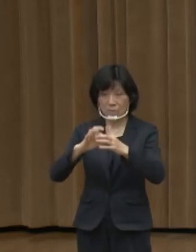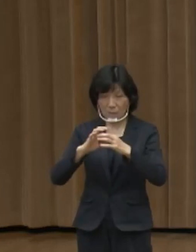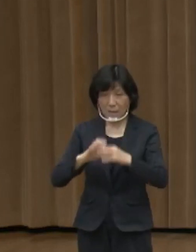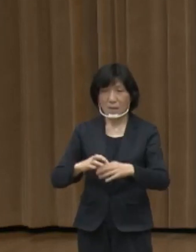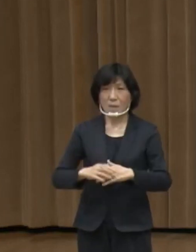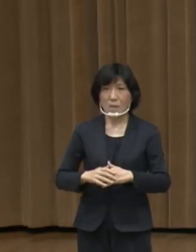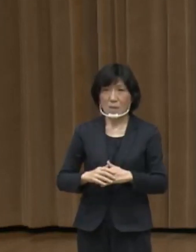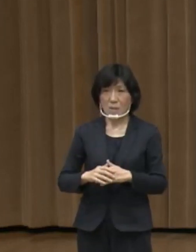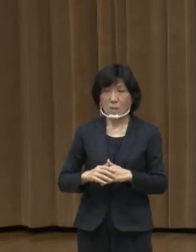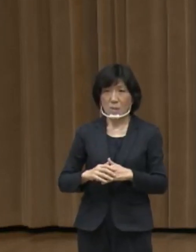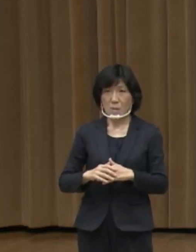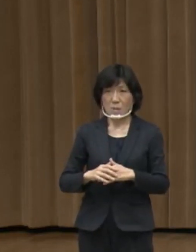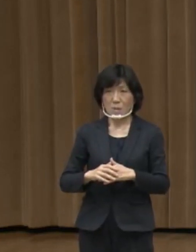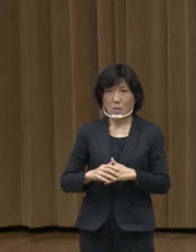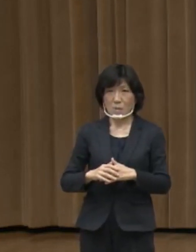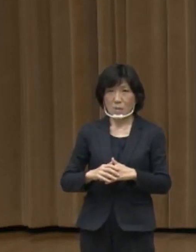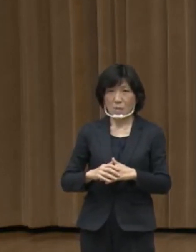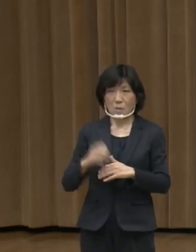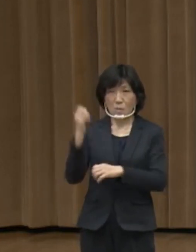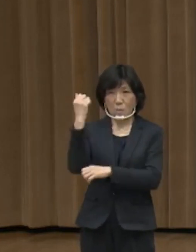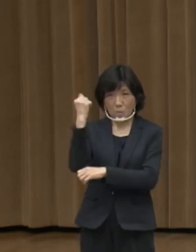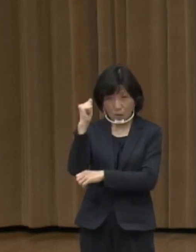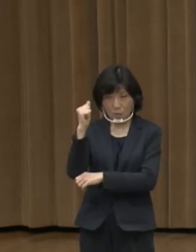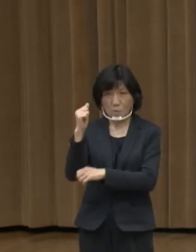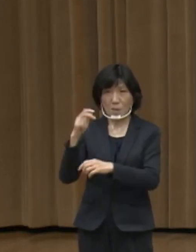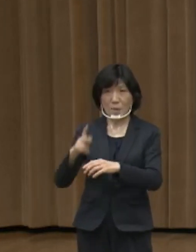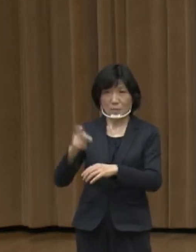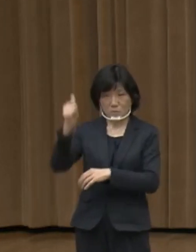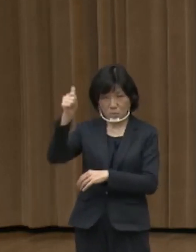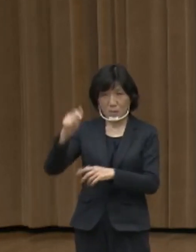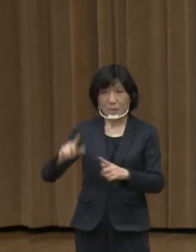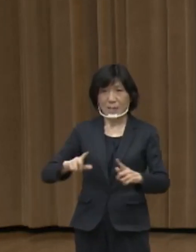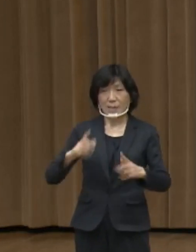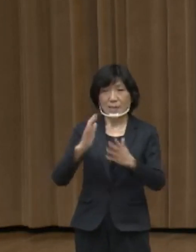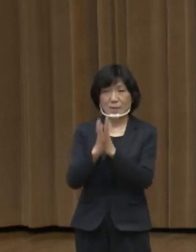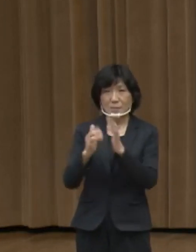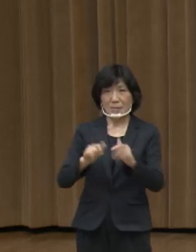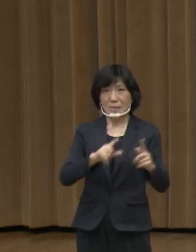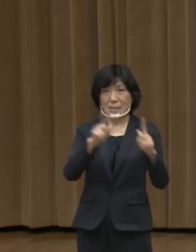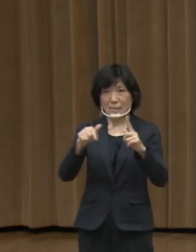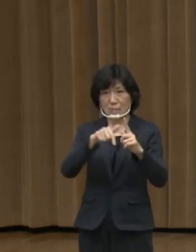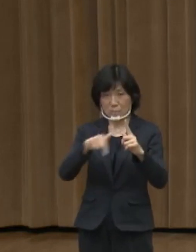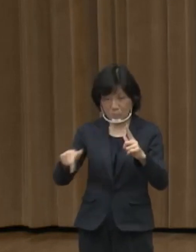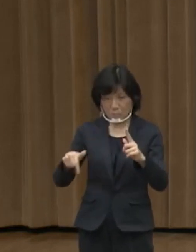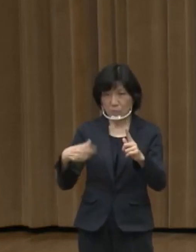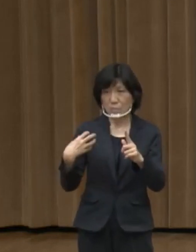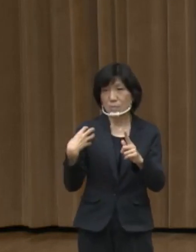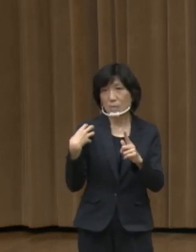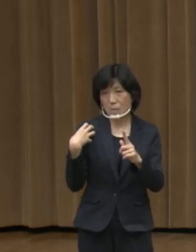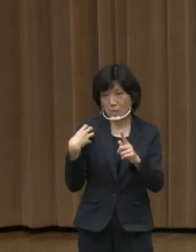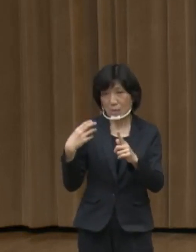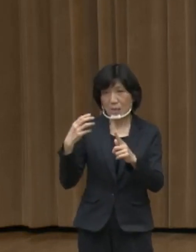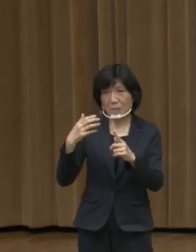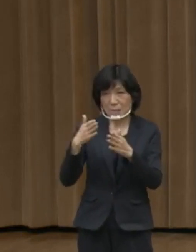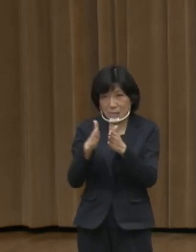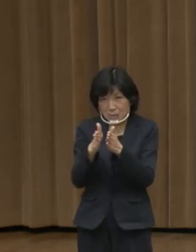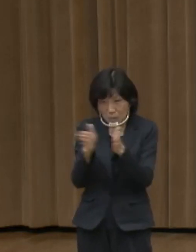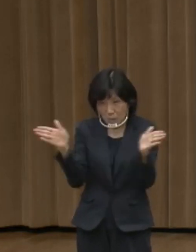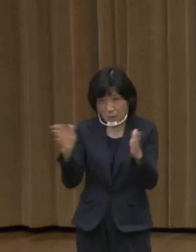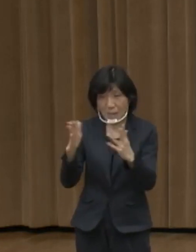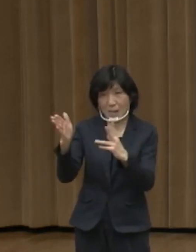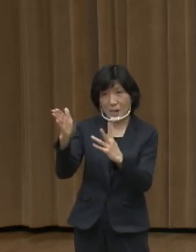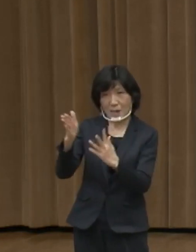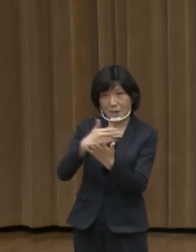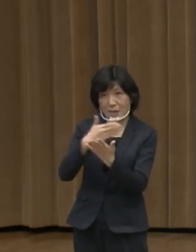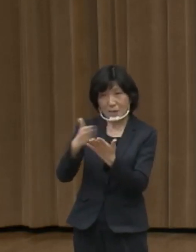広聴広報課長や県民生活部参事を 務め、広い視野と判断力